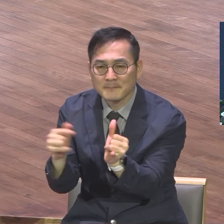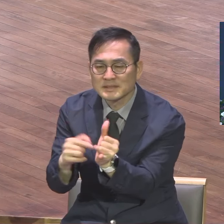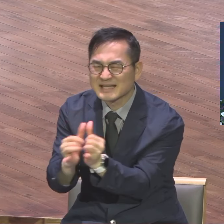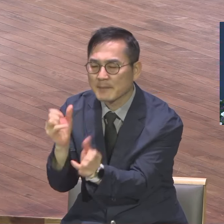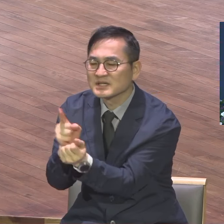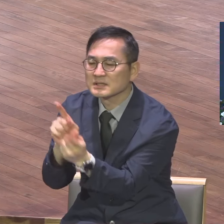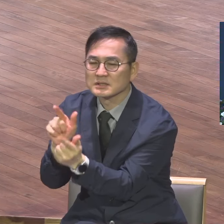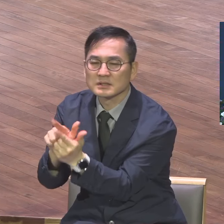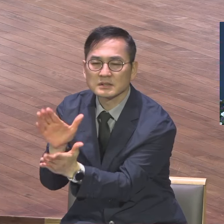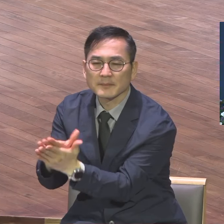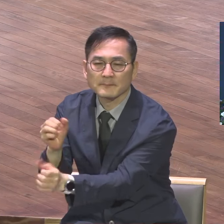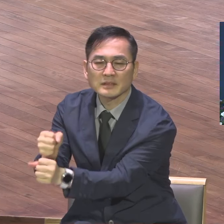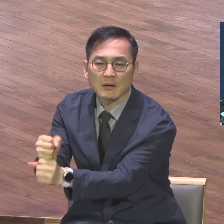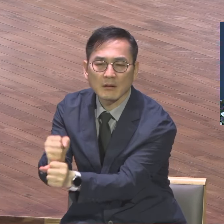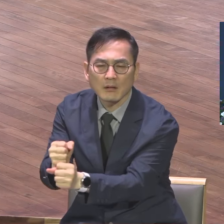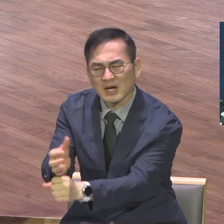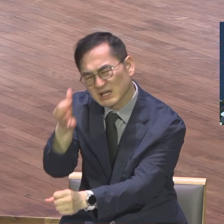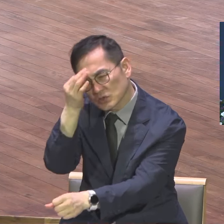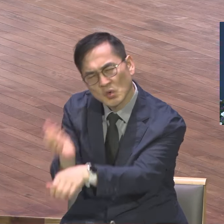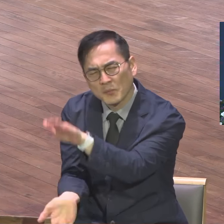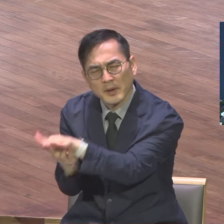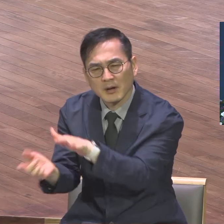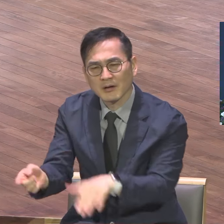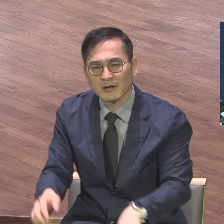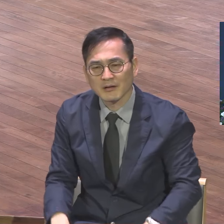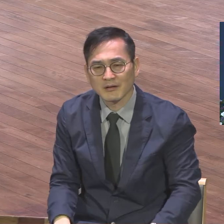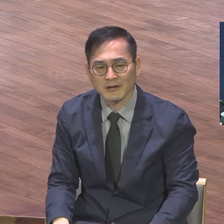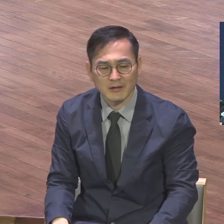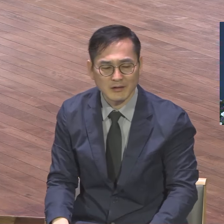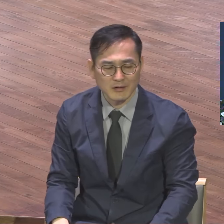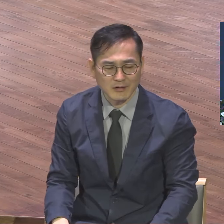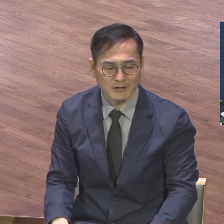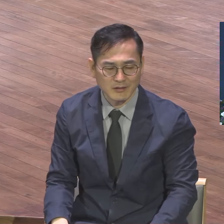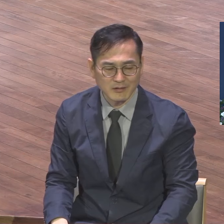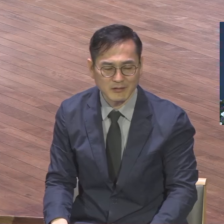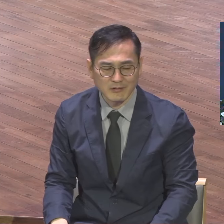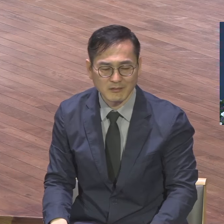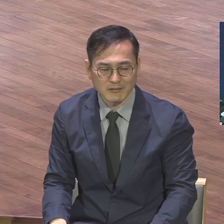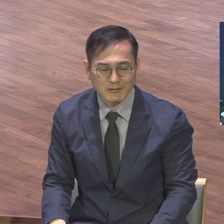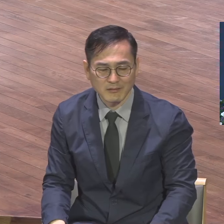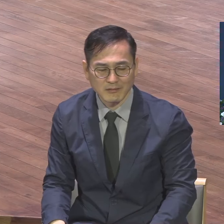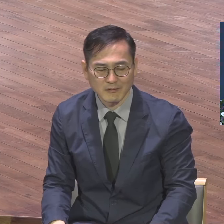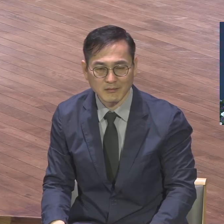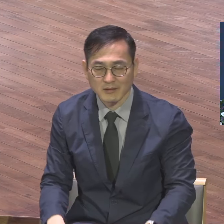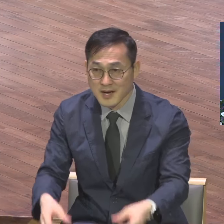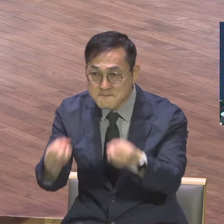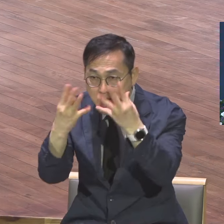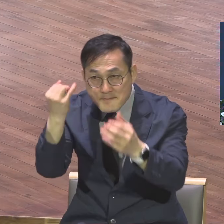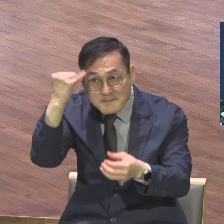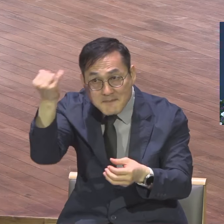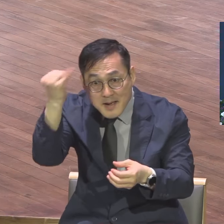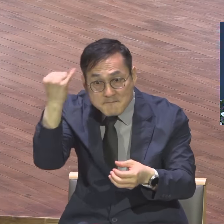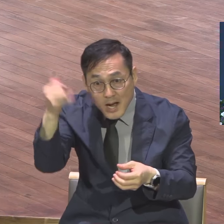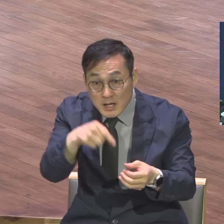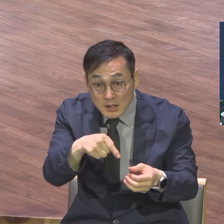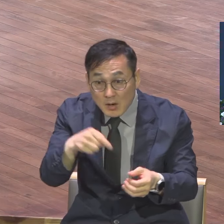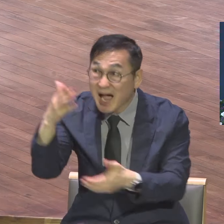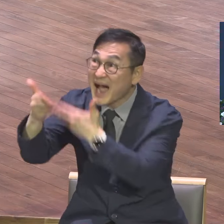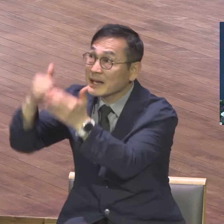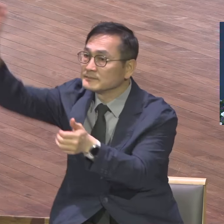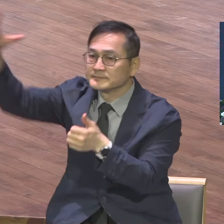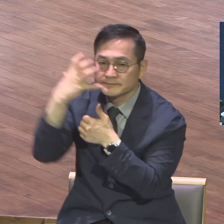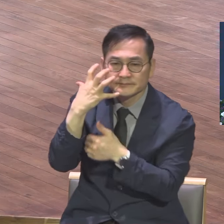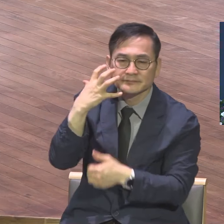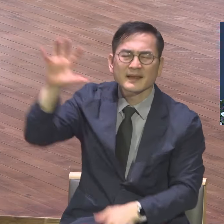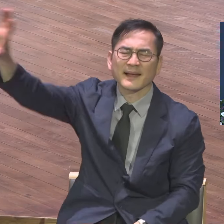지혜라니까요. 이제는 AI가 나와가지고 막 사람처럼 행동하대. 사람보다 더 창조적 능력이 인간에게만 있는 거요.